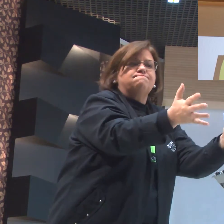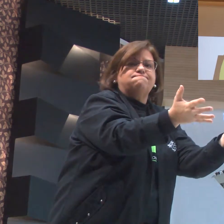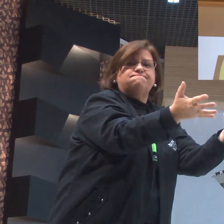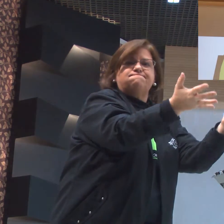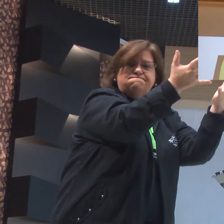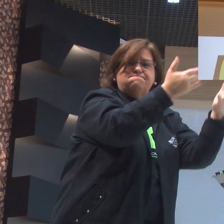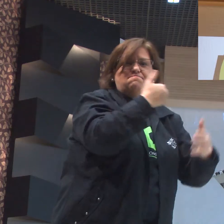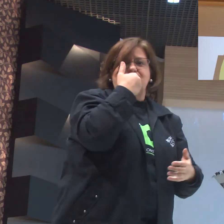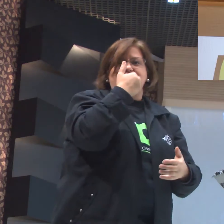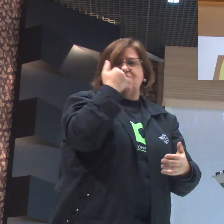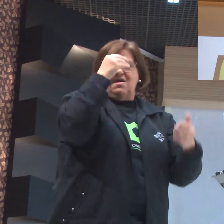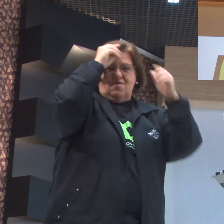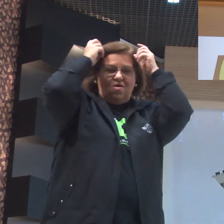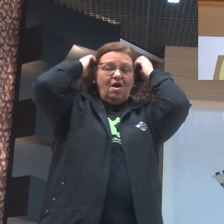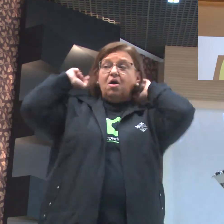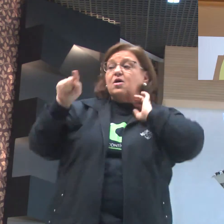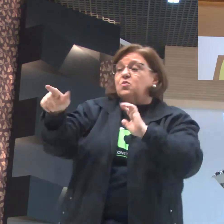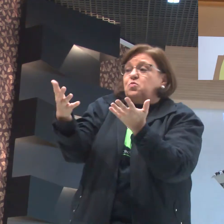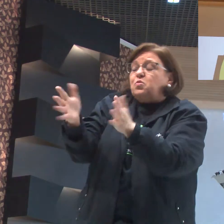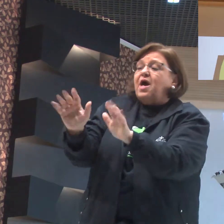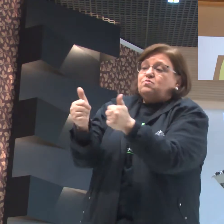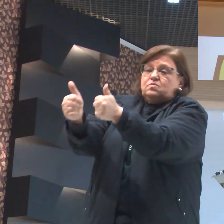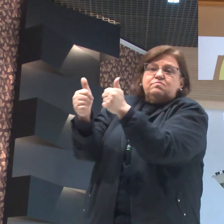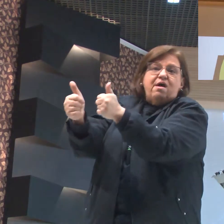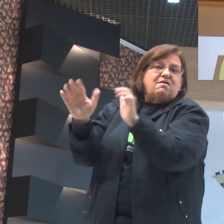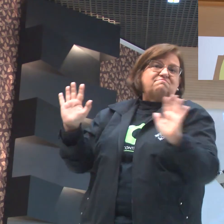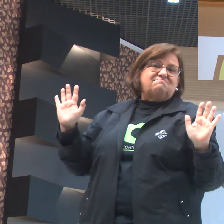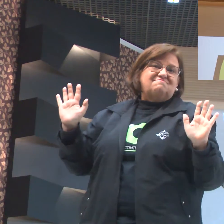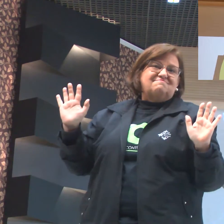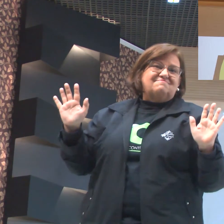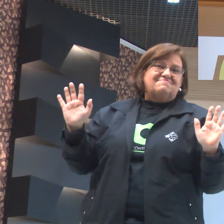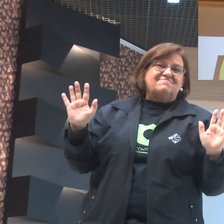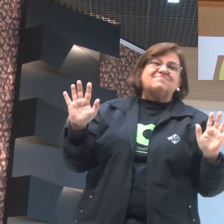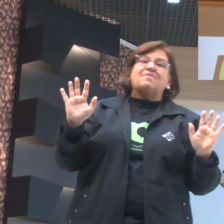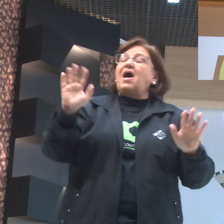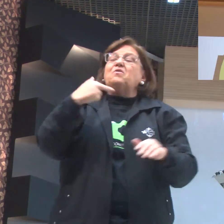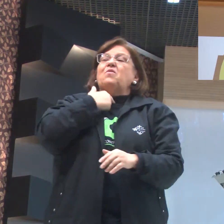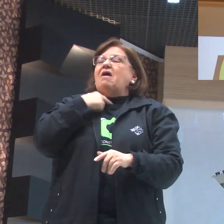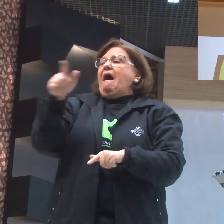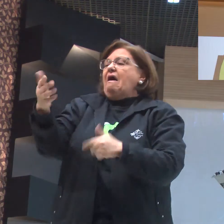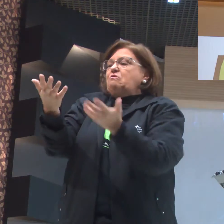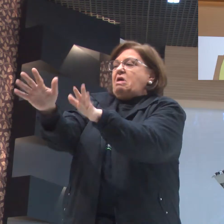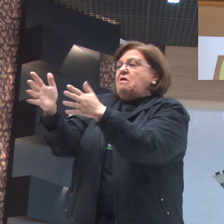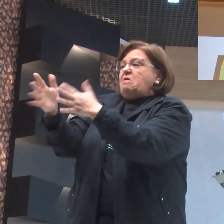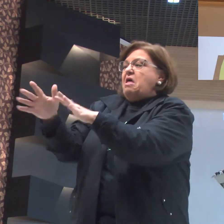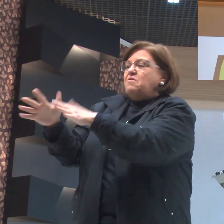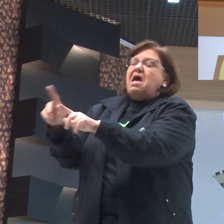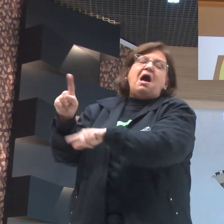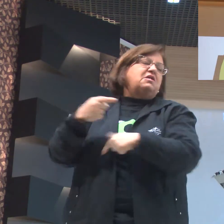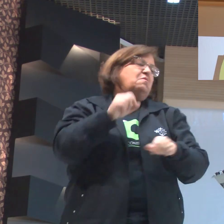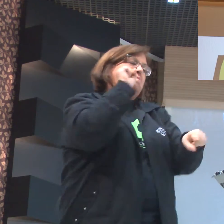igualdades vão aparecendo, elas vão sendo construídas. Esse ambiente de